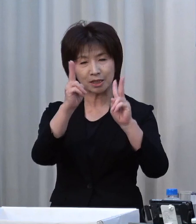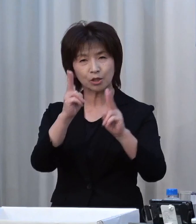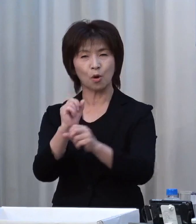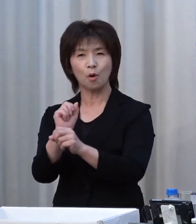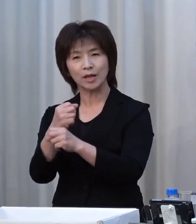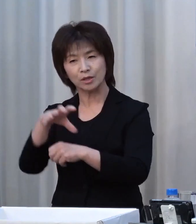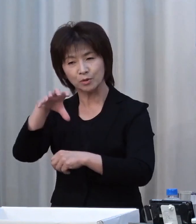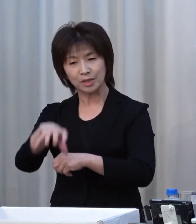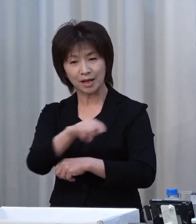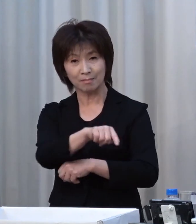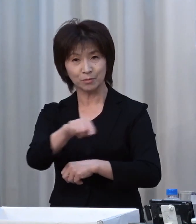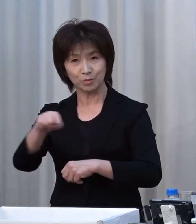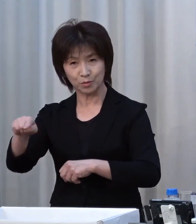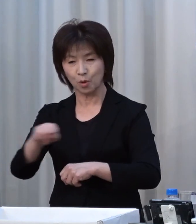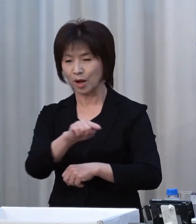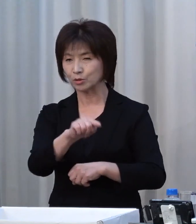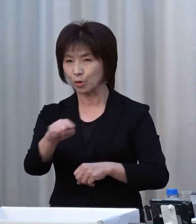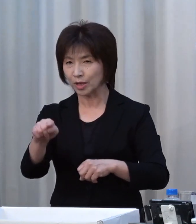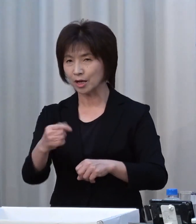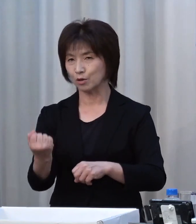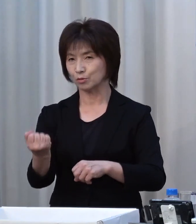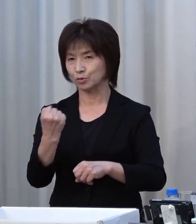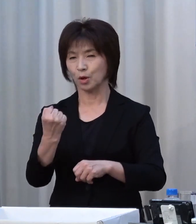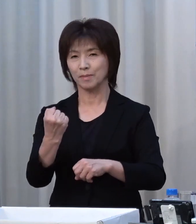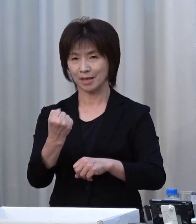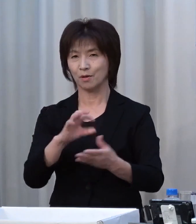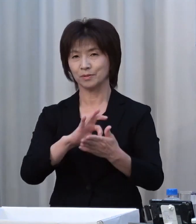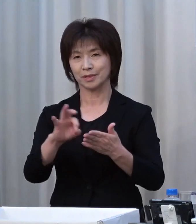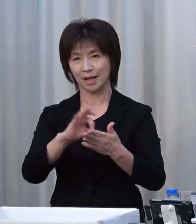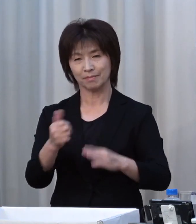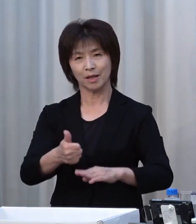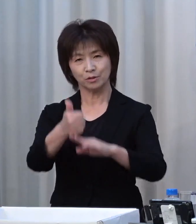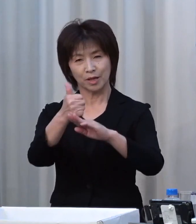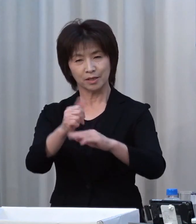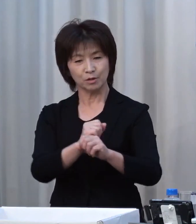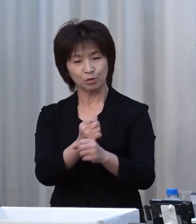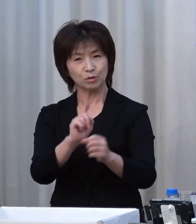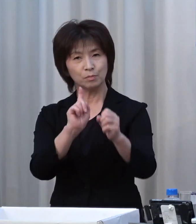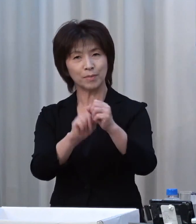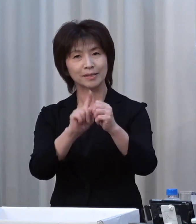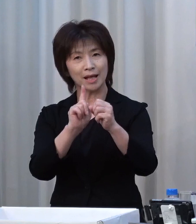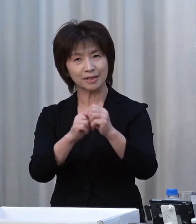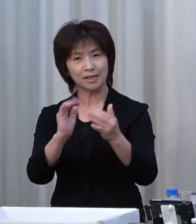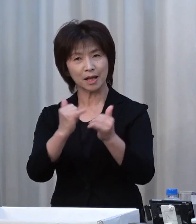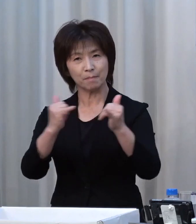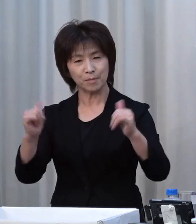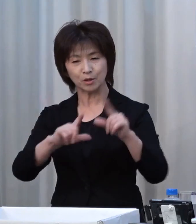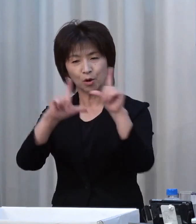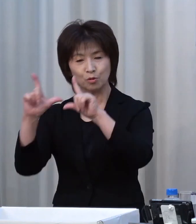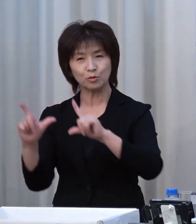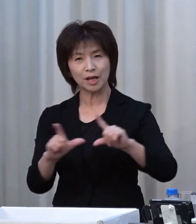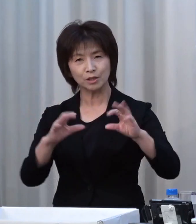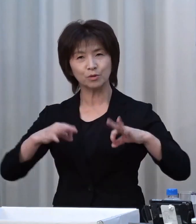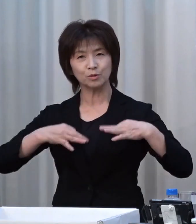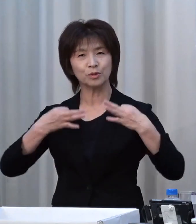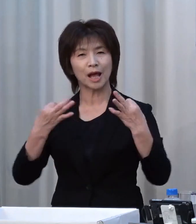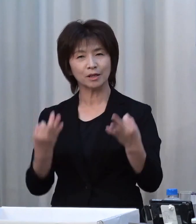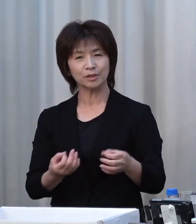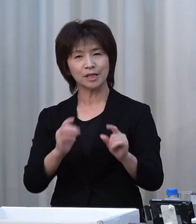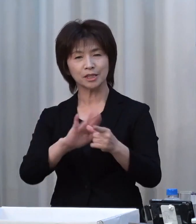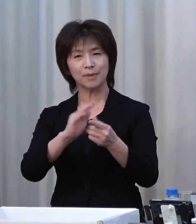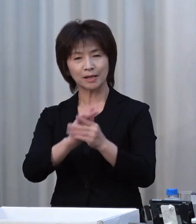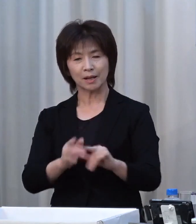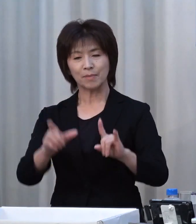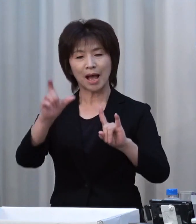究機関等がそれぞれの強みを生かし主体的に取り組むことを目指し、県民の暮らしを豊かにする千葉